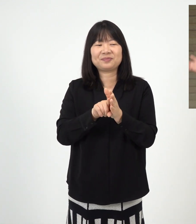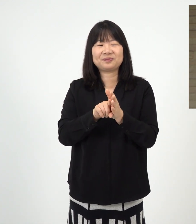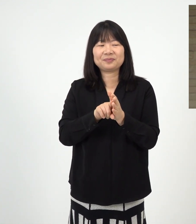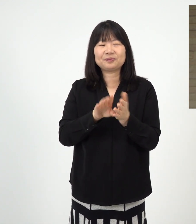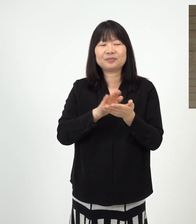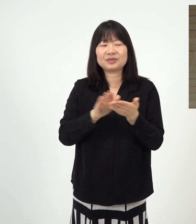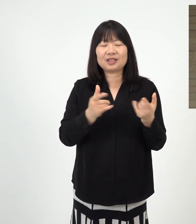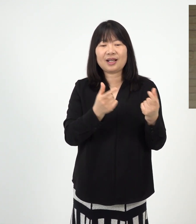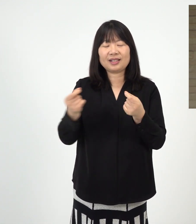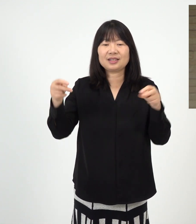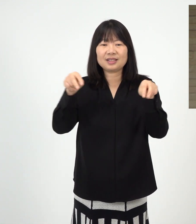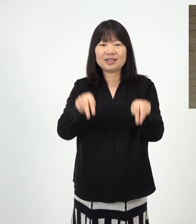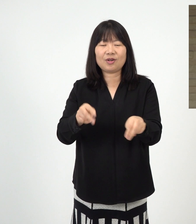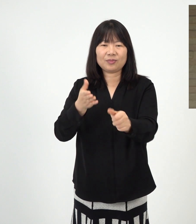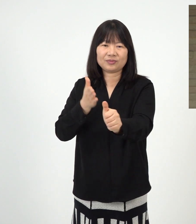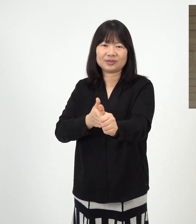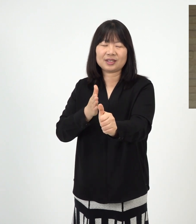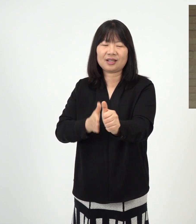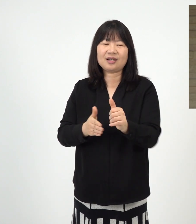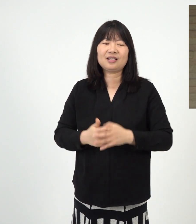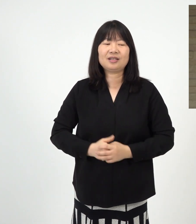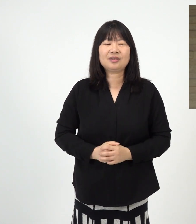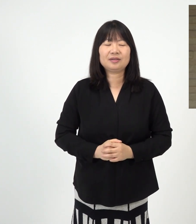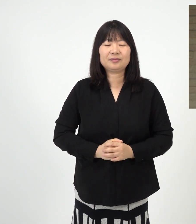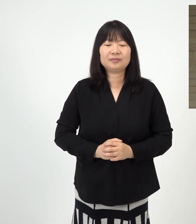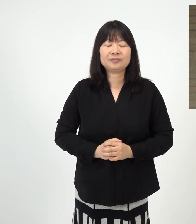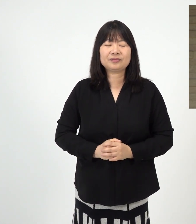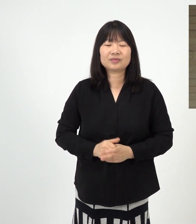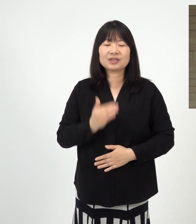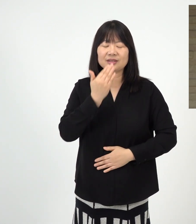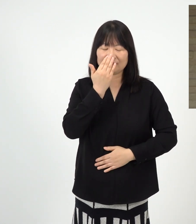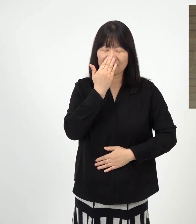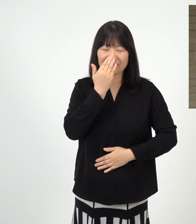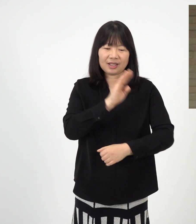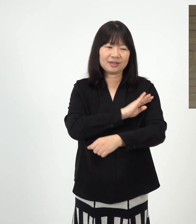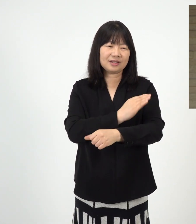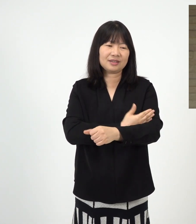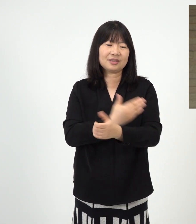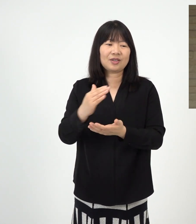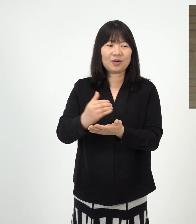다 일어나십시다. 일어나셔서 선한 능력으로